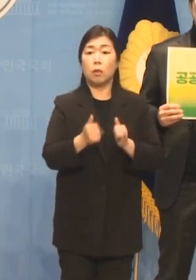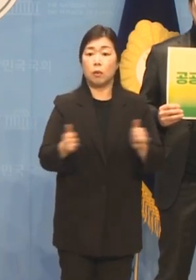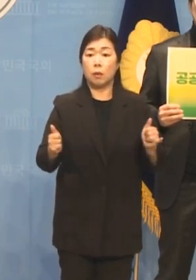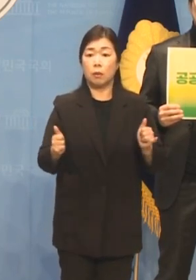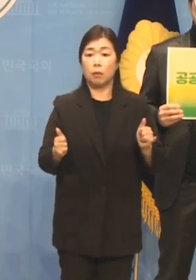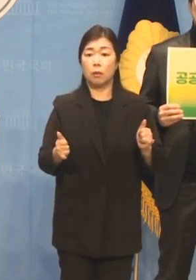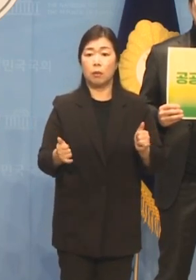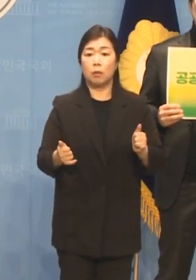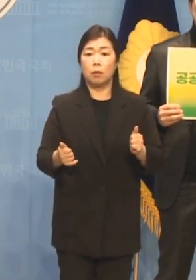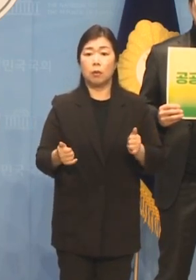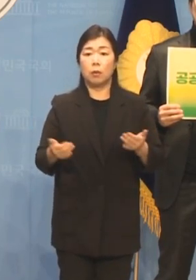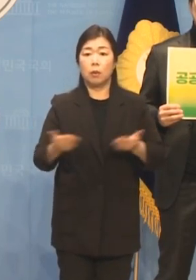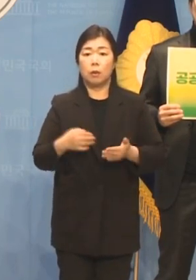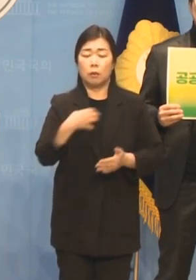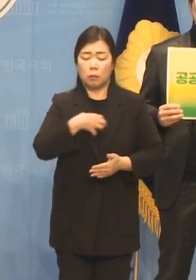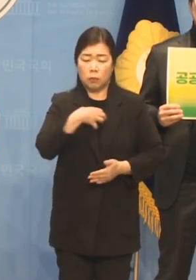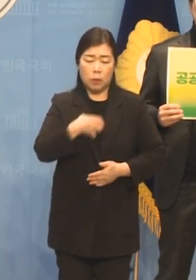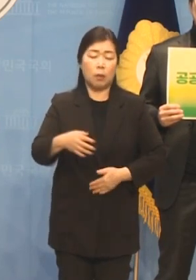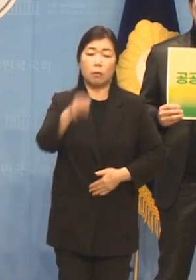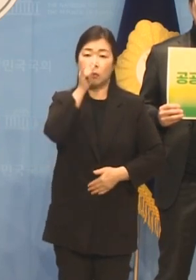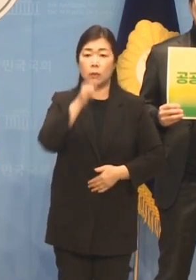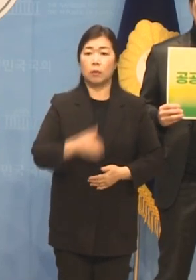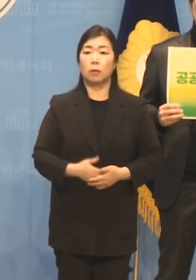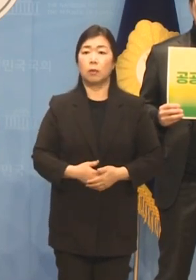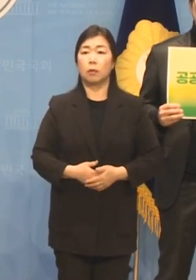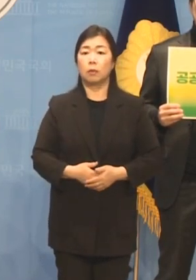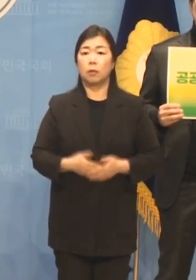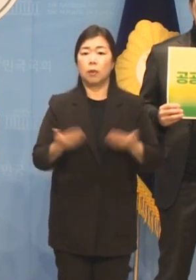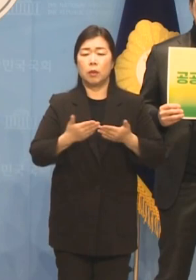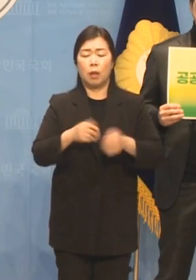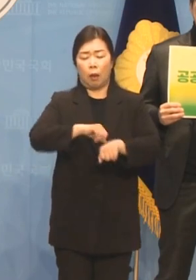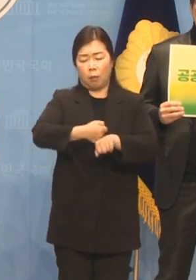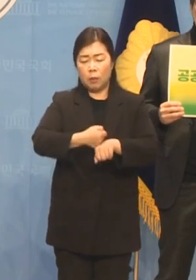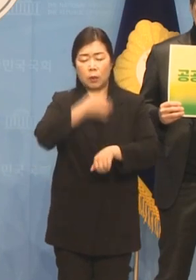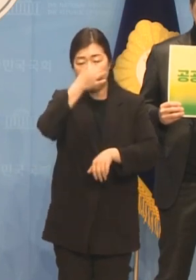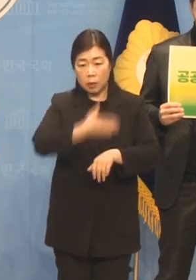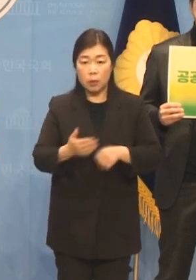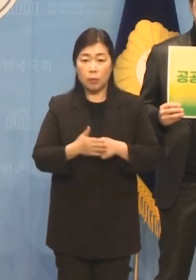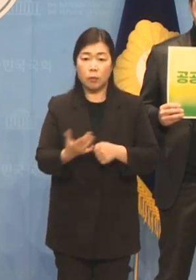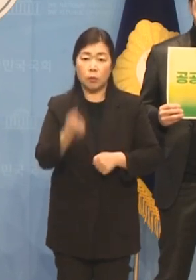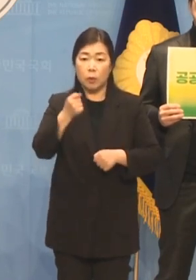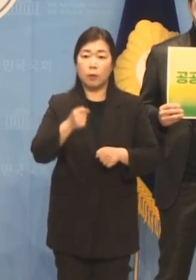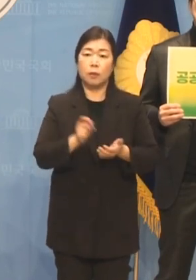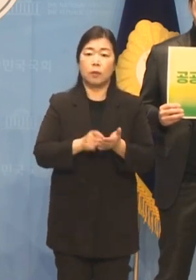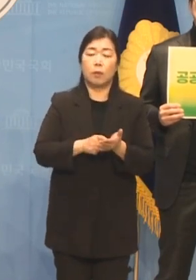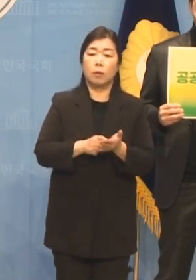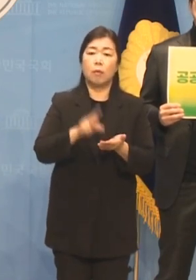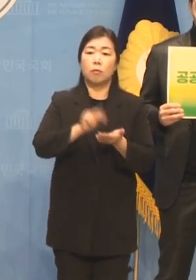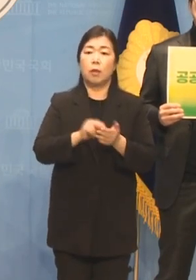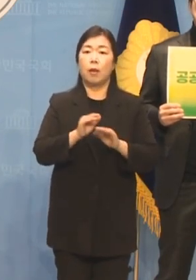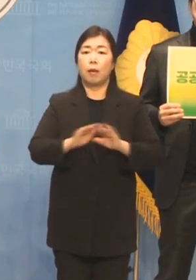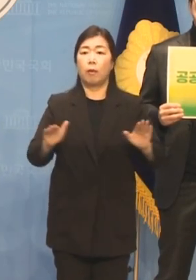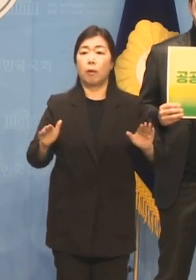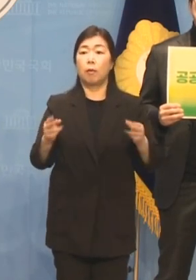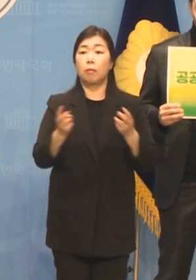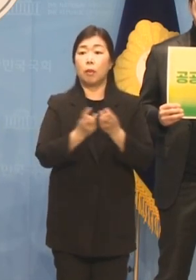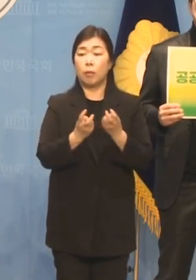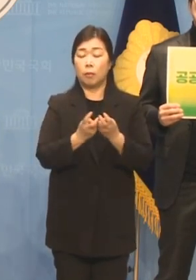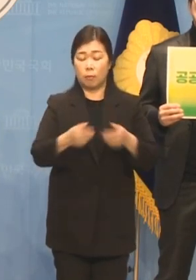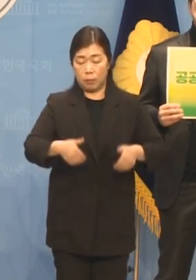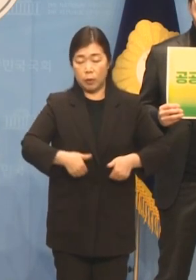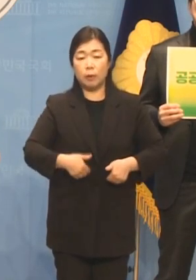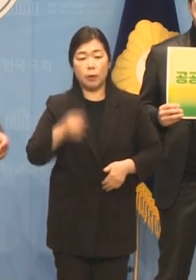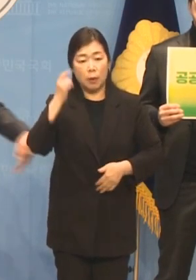경무에 시달리고 있습니다. 이 상황에서 적절한 문제, 조속하고 신속한 문제 해결 해법이